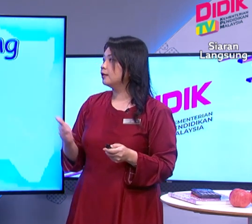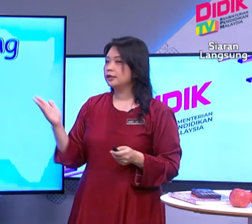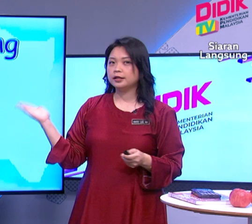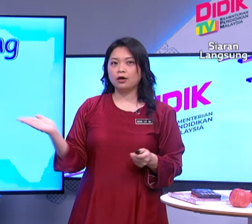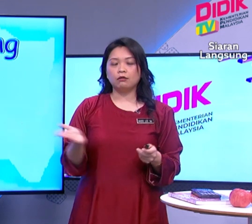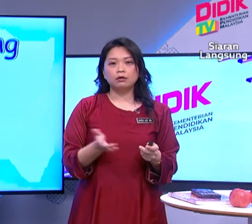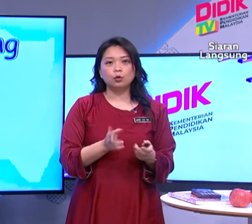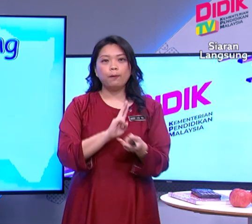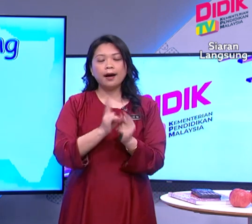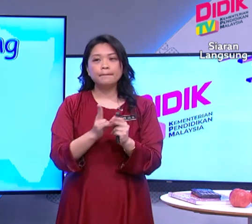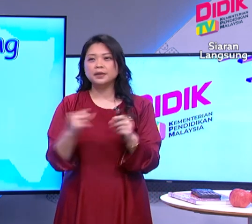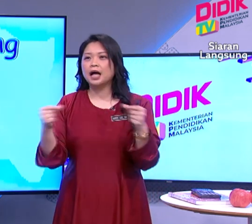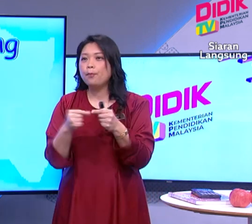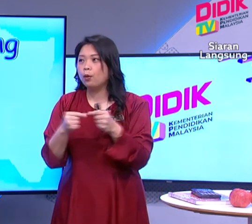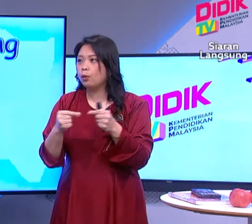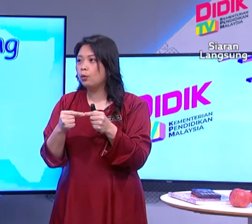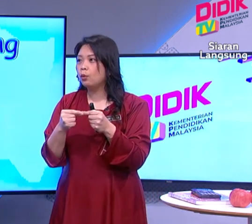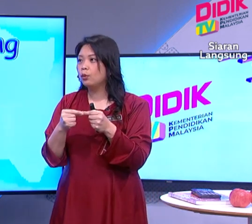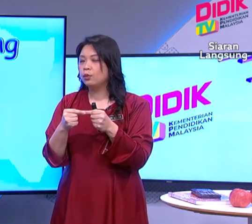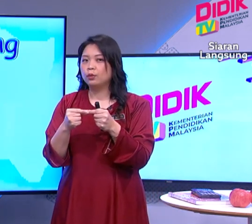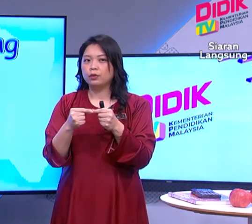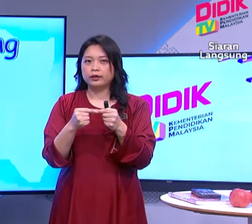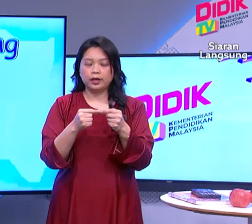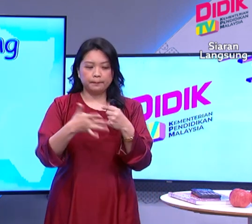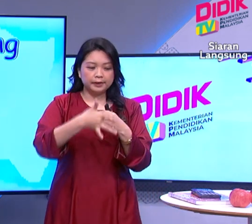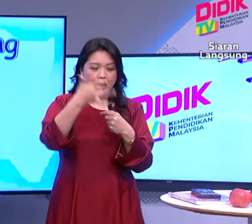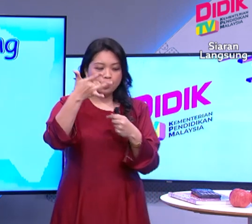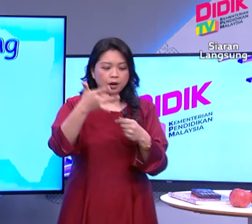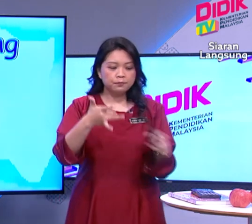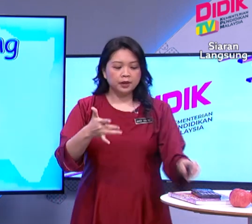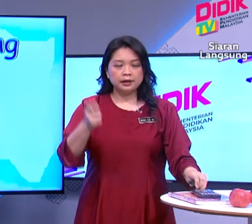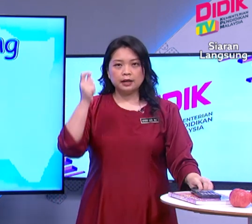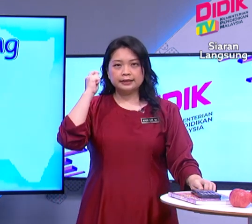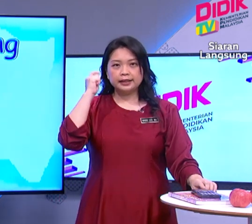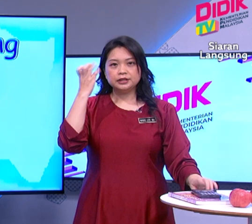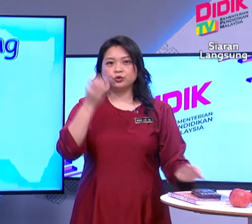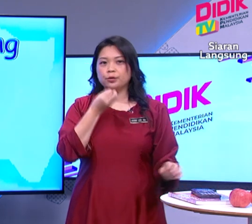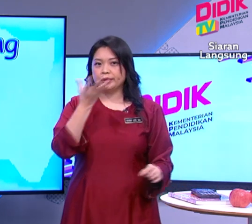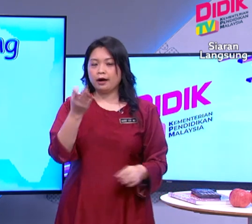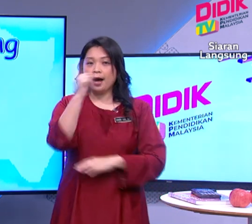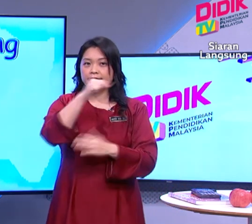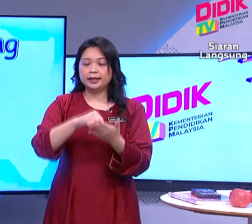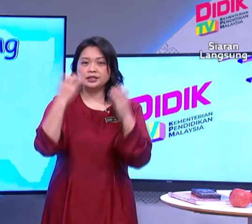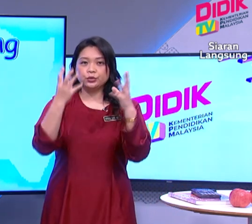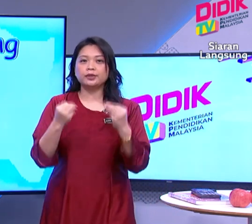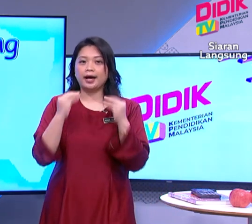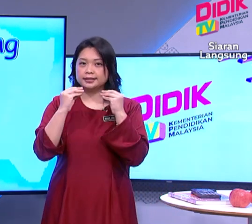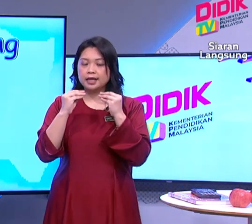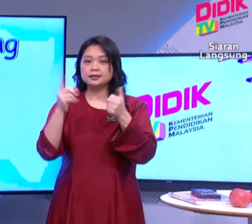Ayo kita tengok mubham bergabung Oke pada awal tadi cukup berita hari ini digunakan aja